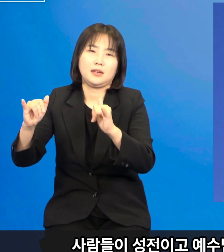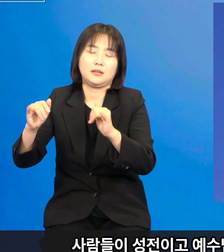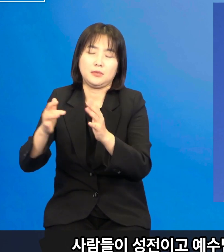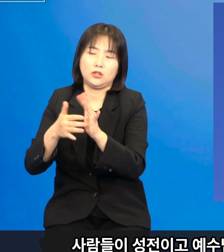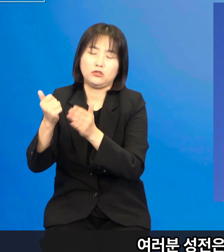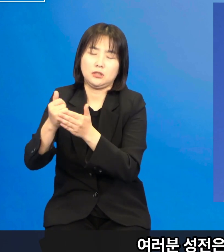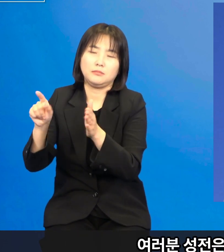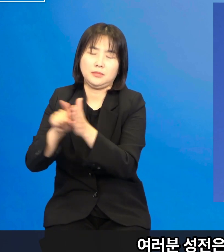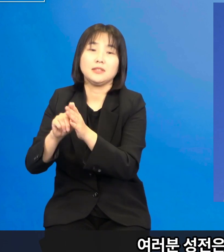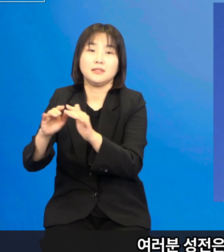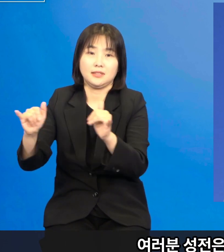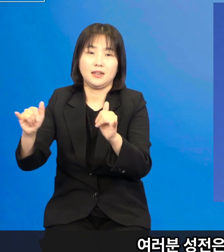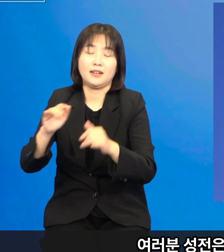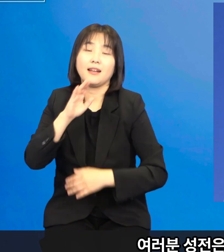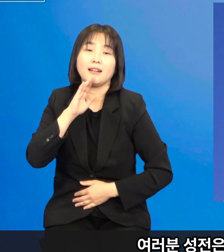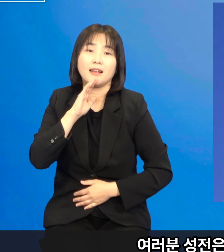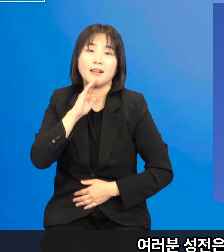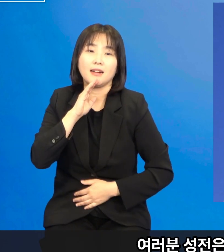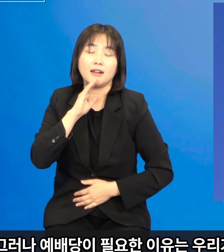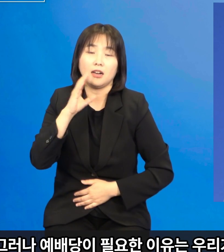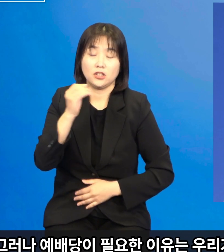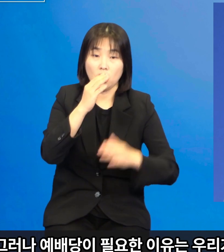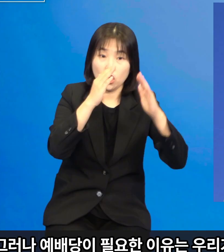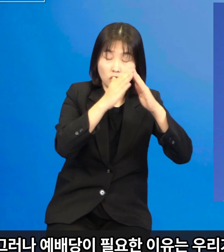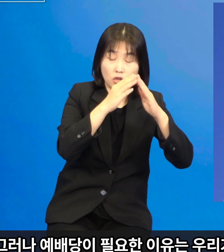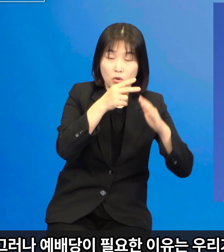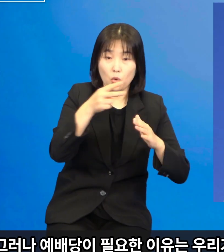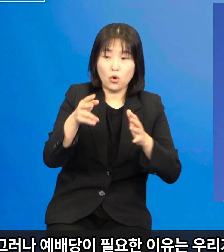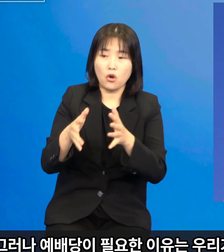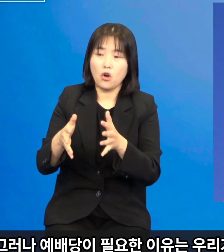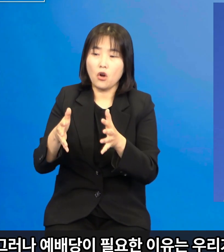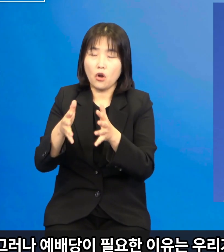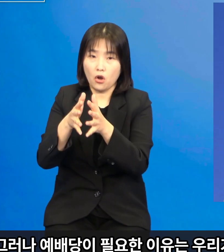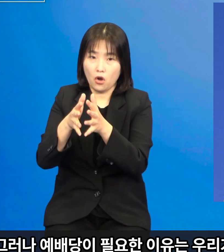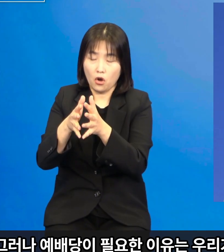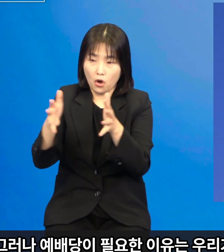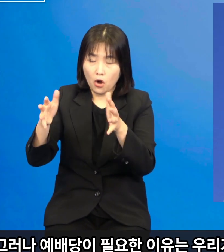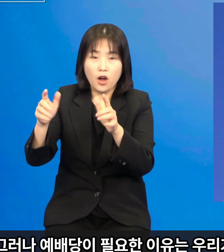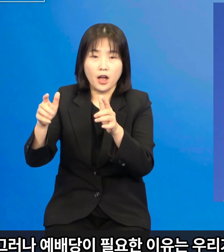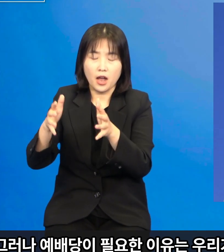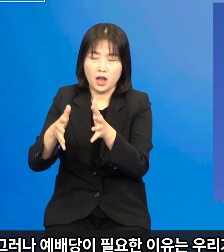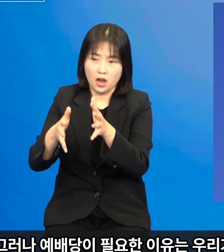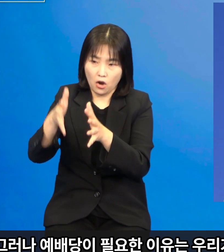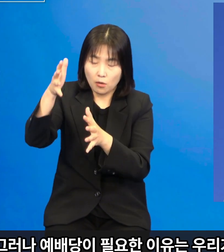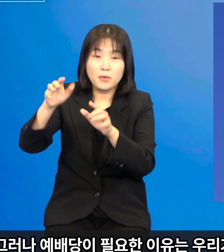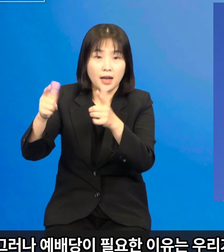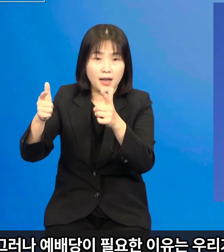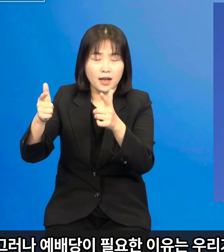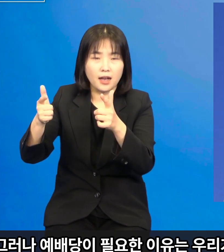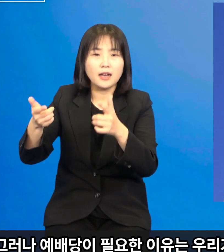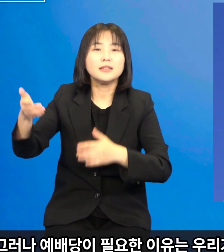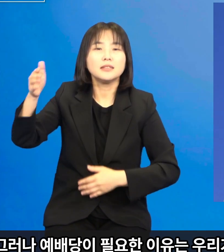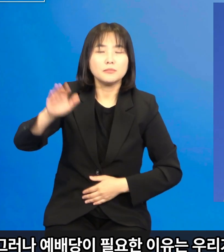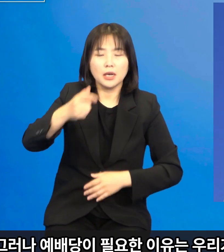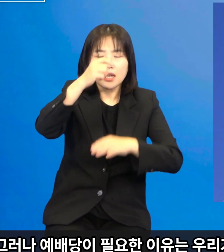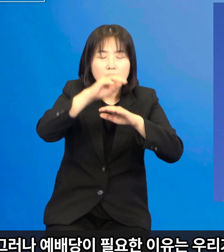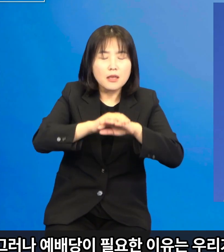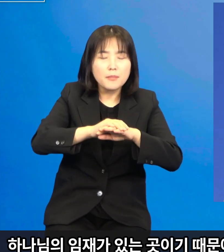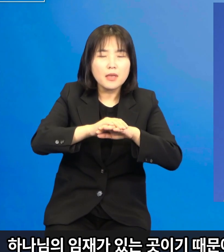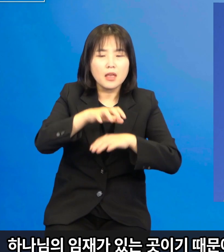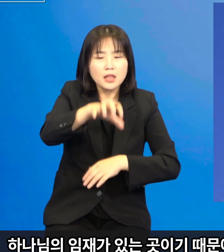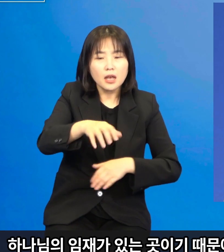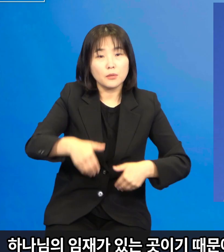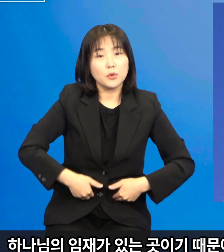궁극적인 성전이에요. 여러분, 성전은 건물이 아니죠. 그러나 예배당이 필요한 이유는 우리가 모여서 예배하고 하나님을